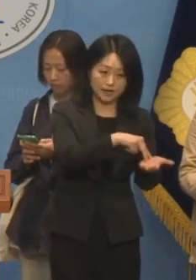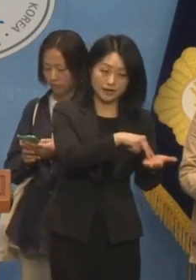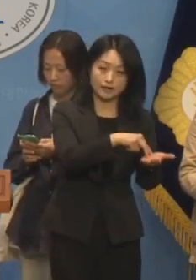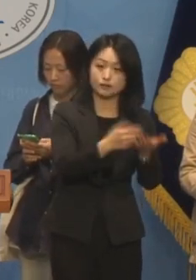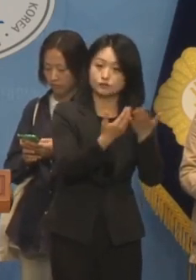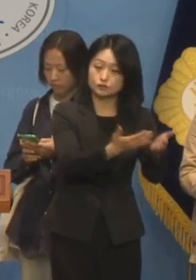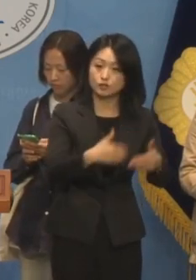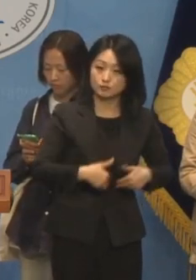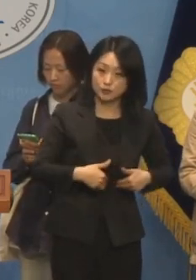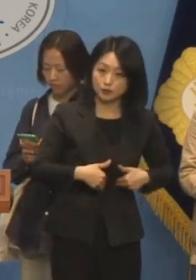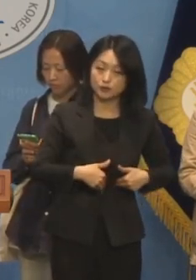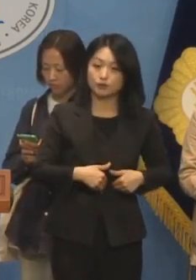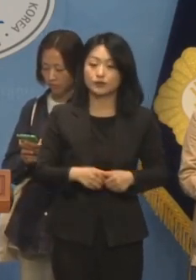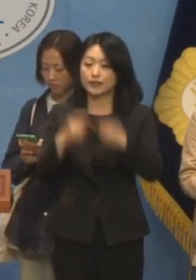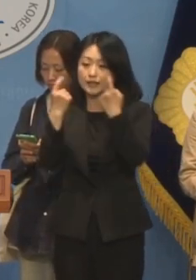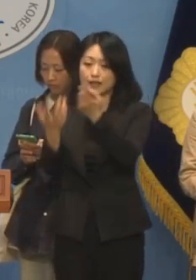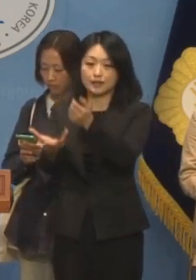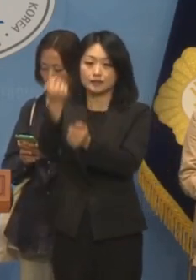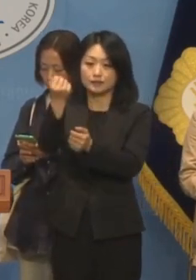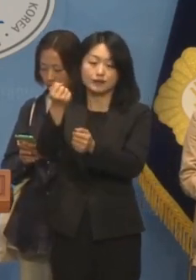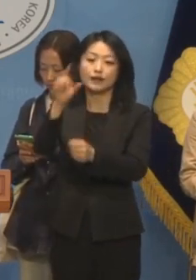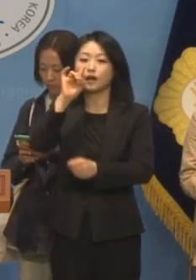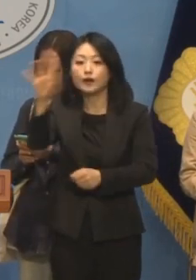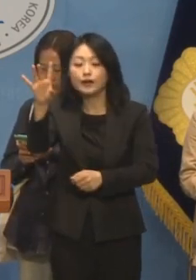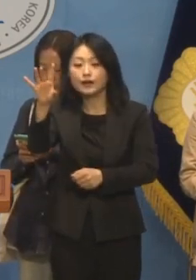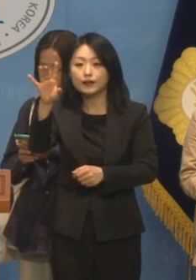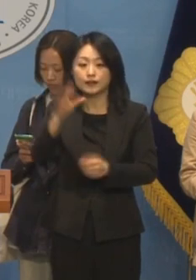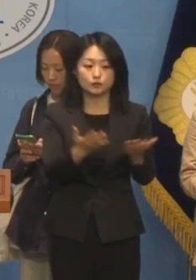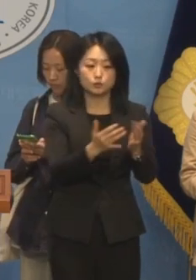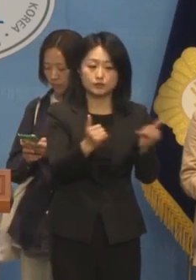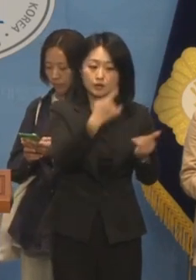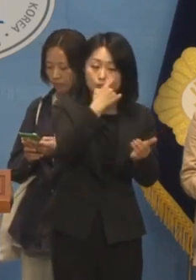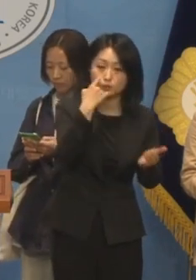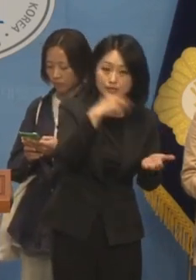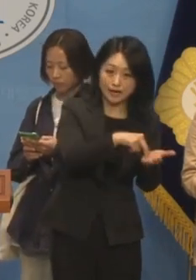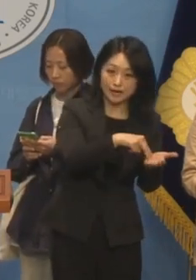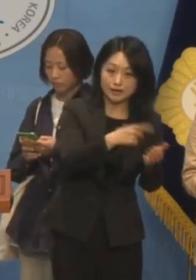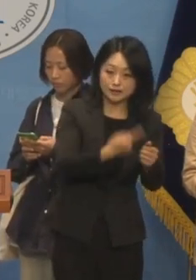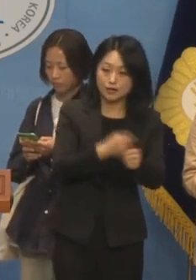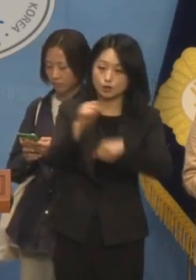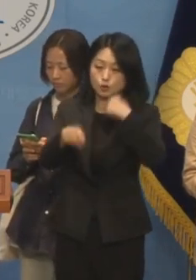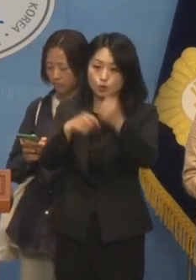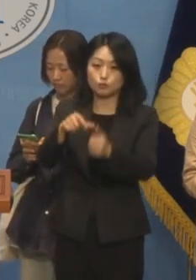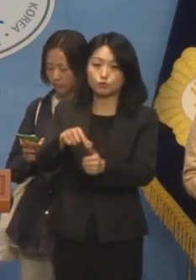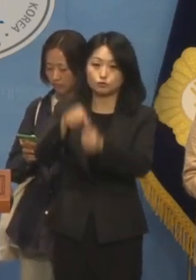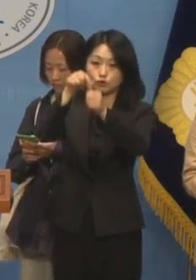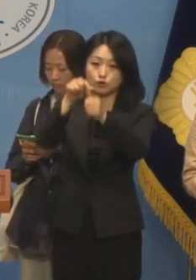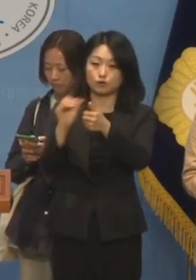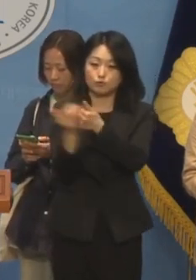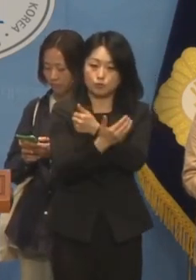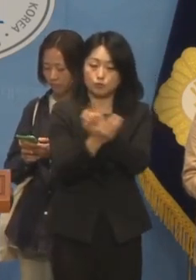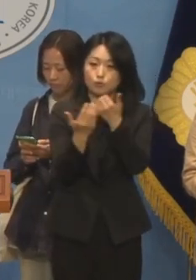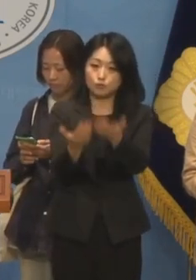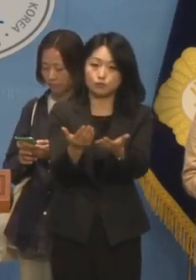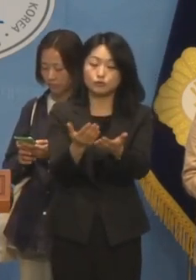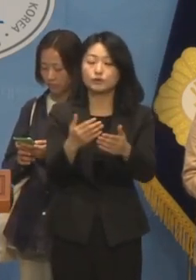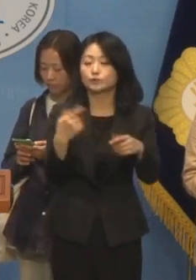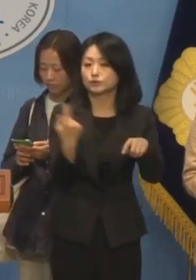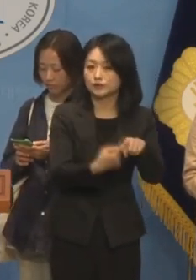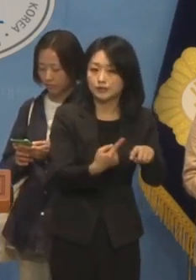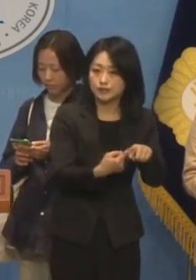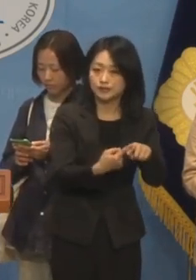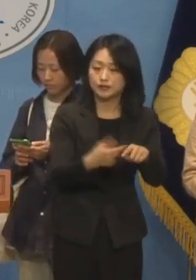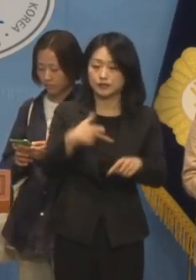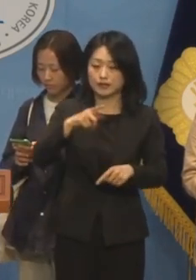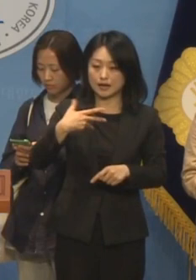아닙니다. 마찬가지로 활동가들의 노동권 보장은 동물들의 동물권과도 별개가 아닙니다. 이에 카라를